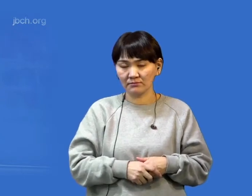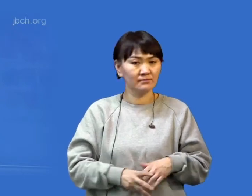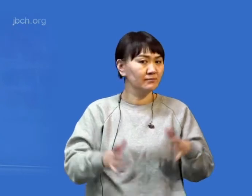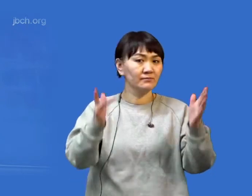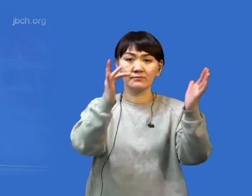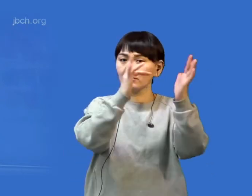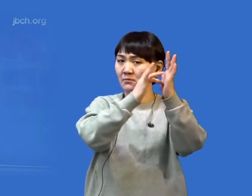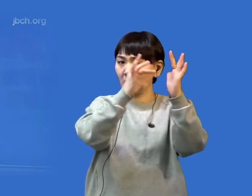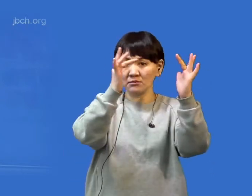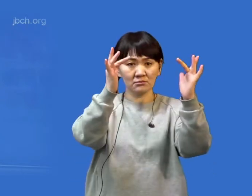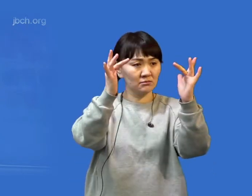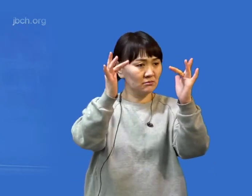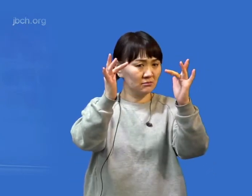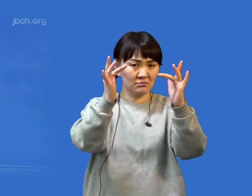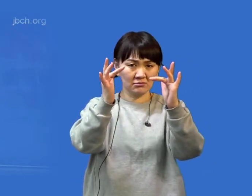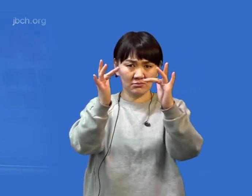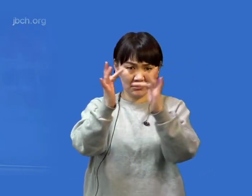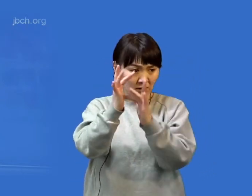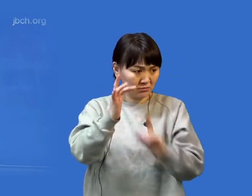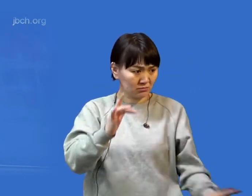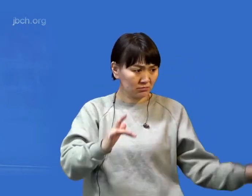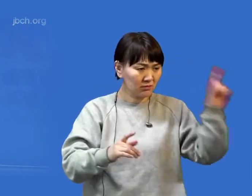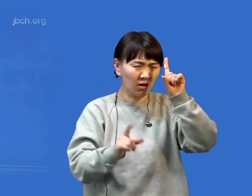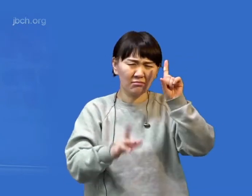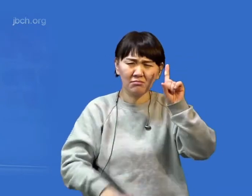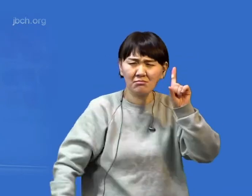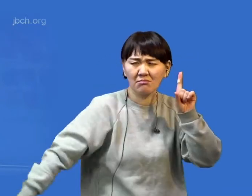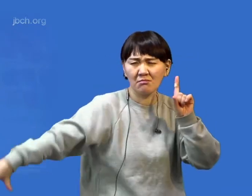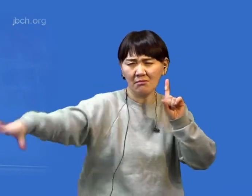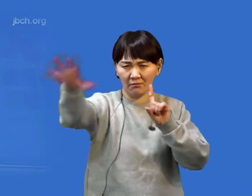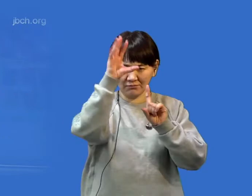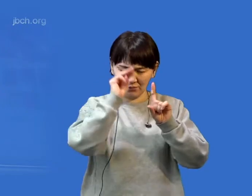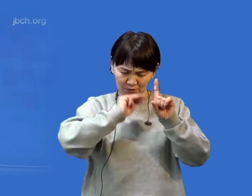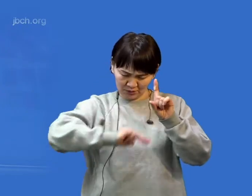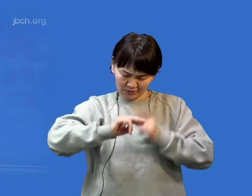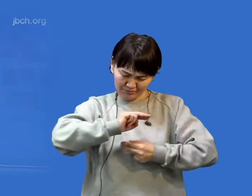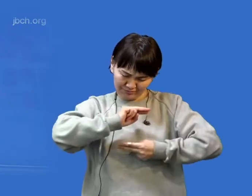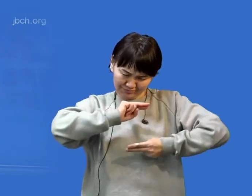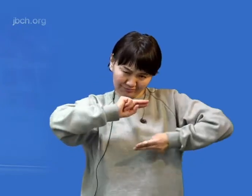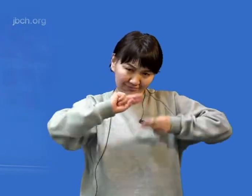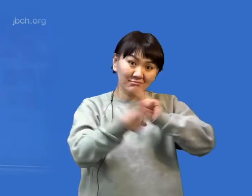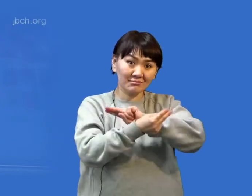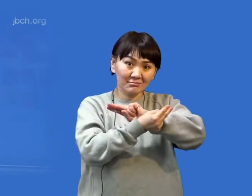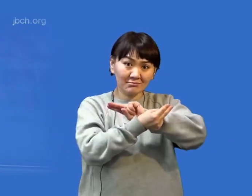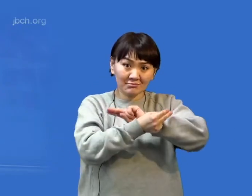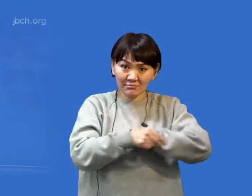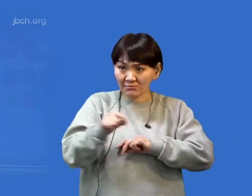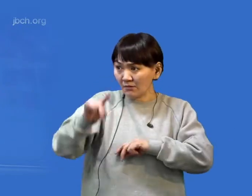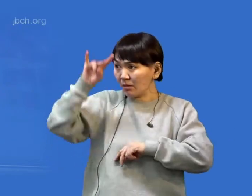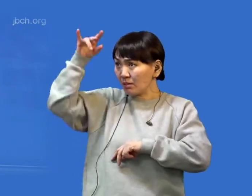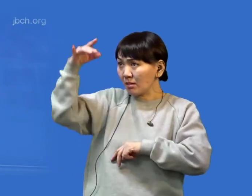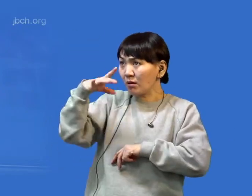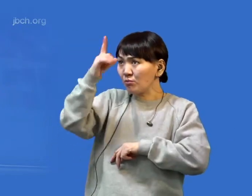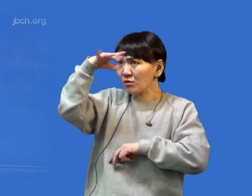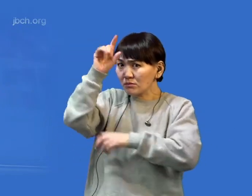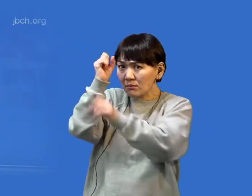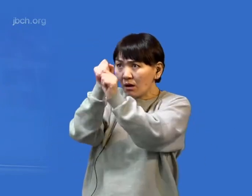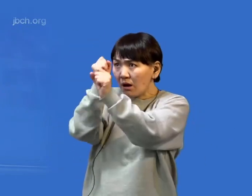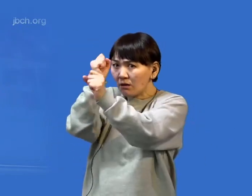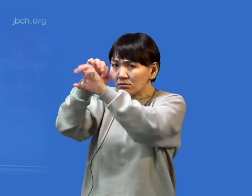Есүс бол бүх хүний төлөө золиослыг хийсэн. Энэ нэгүсэл болон бурхны ажиллалд хүн найдах ёстой